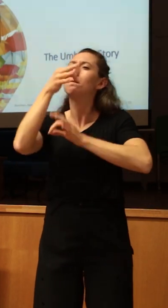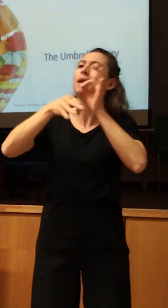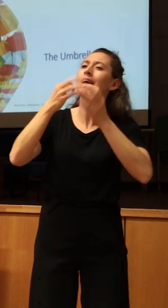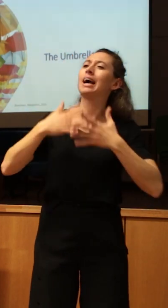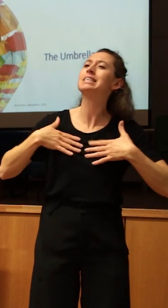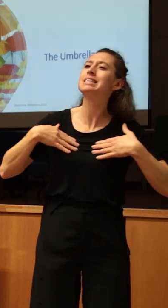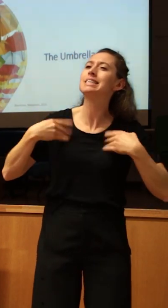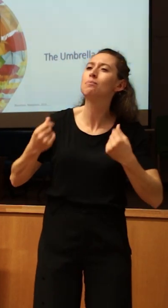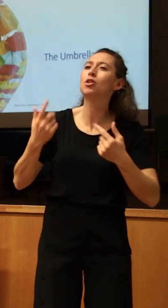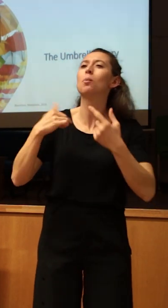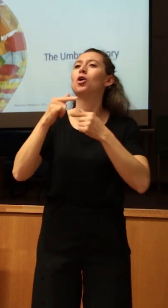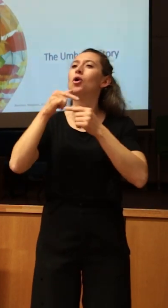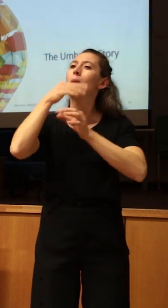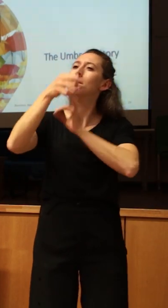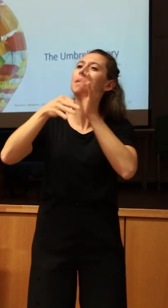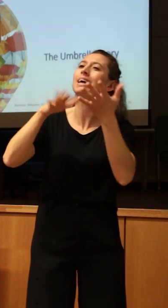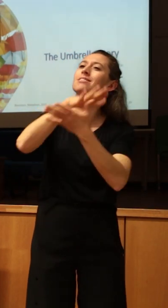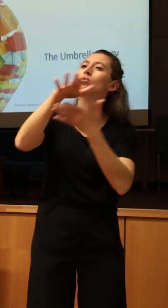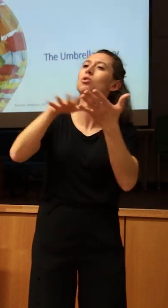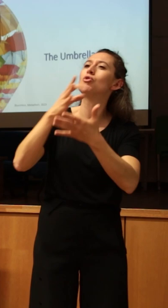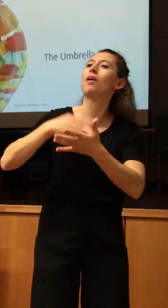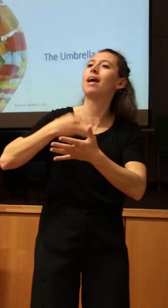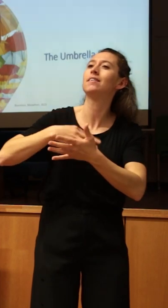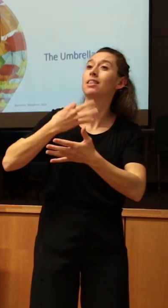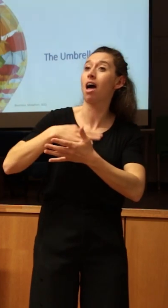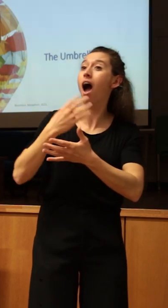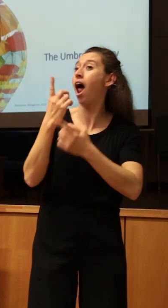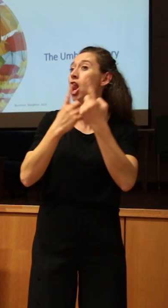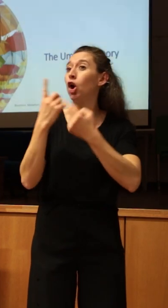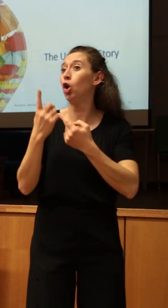describe una situación en la vida.